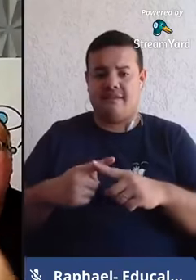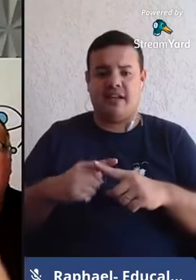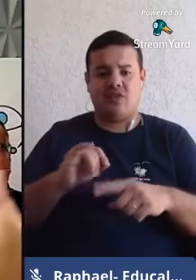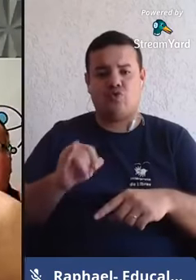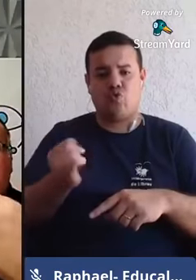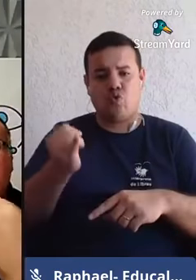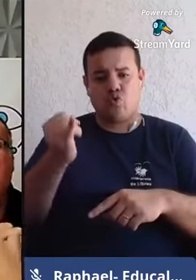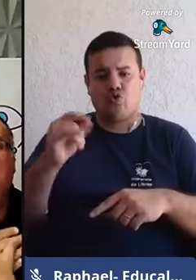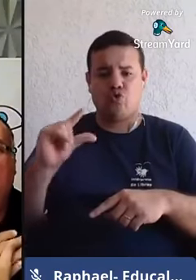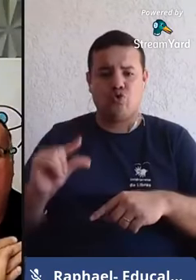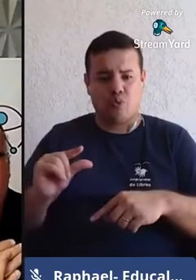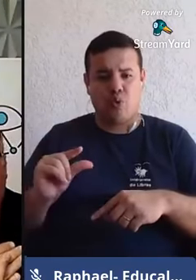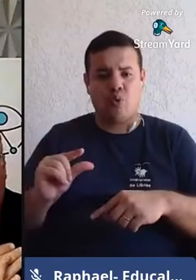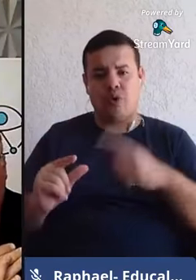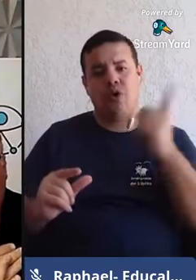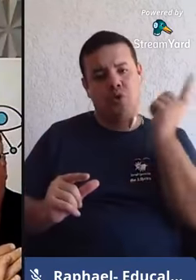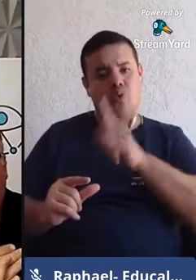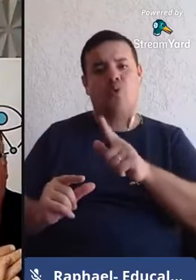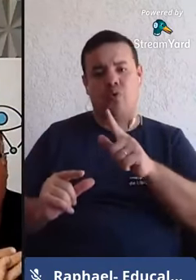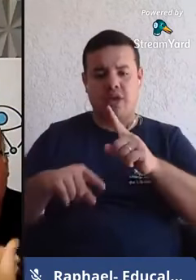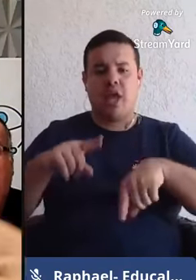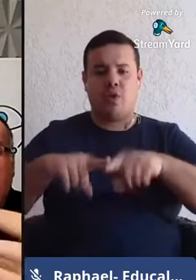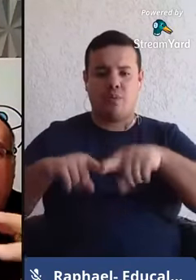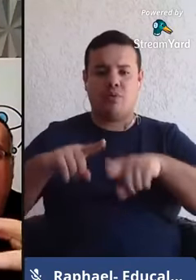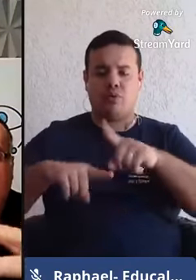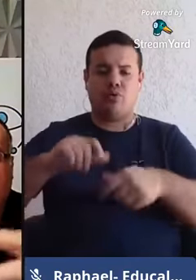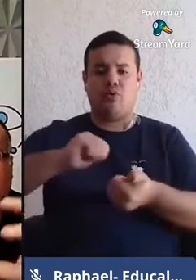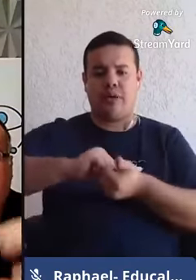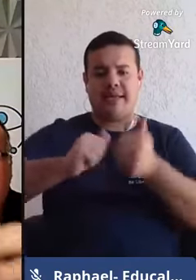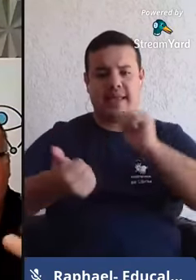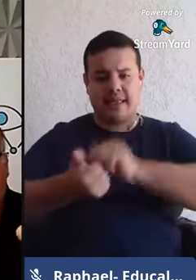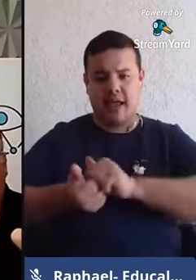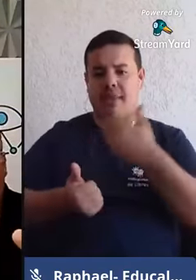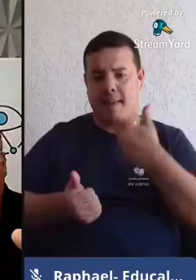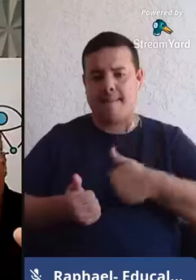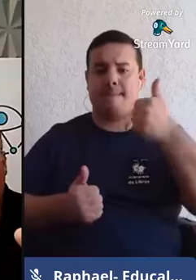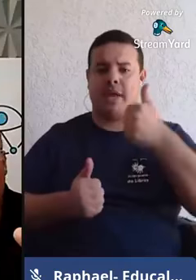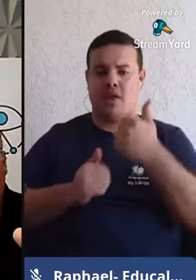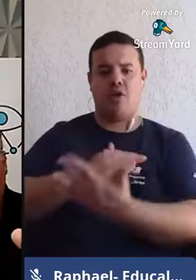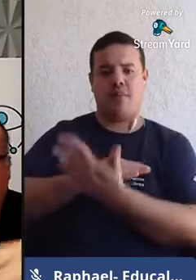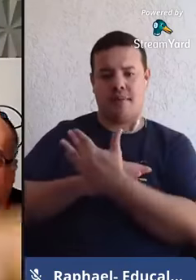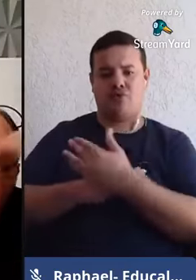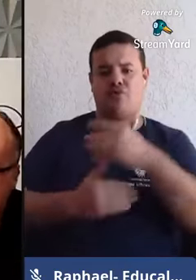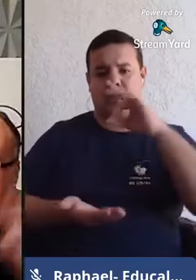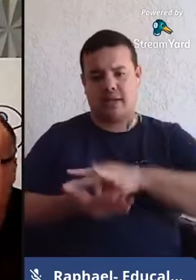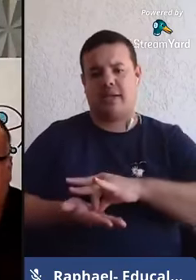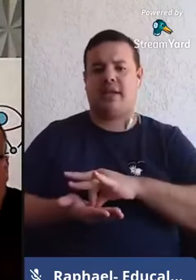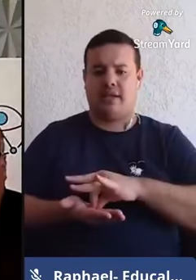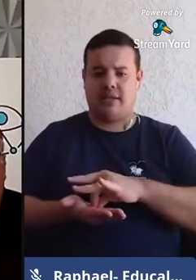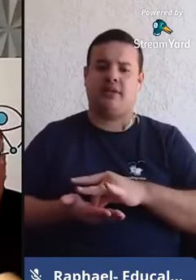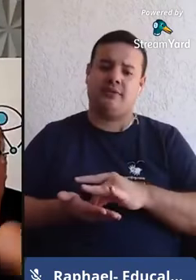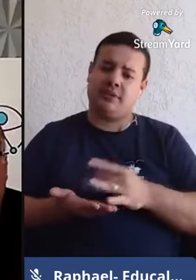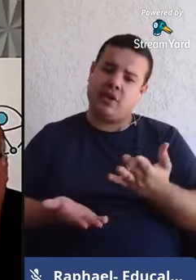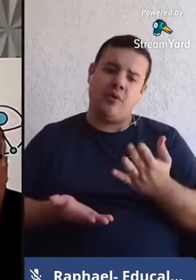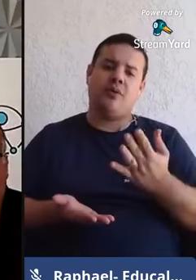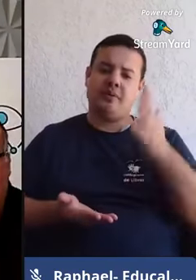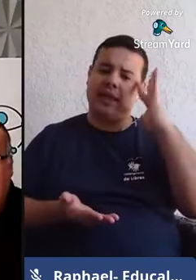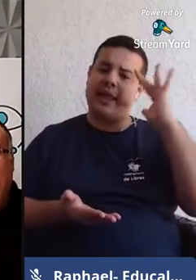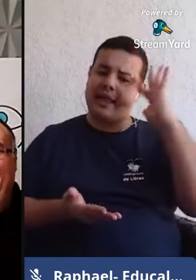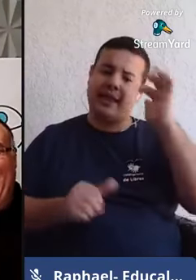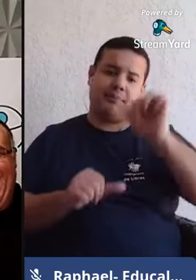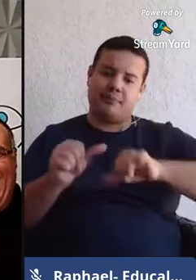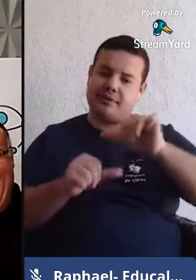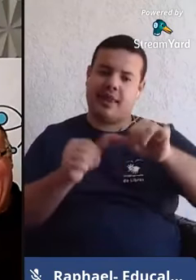e ele teria um produto que se adequa melhor à realidade dele. Então essa forma de dispensação deveria mudar. Enfim, se a gente for falar aqui, eu não paro mais de